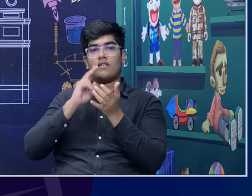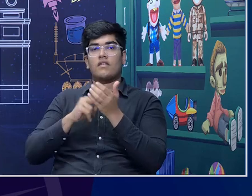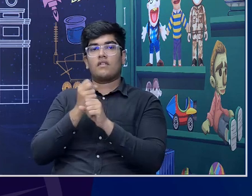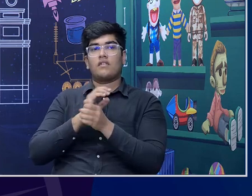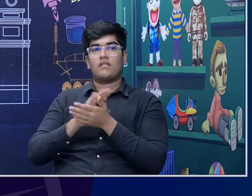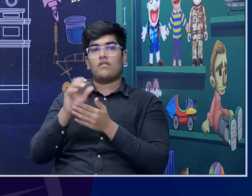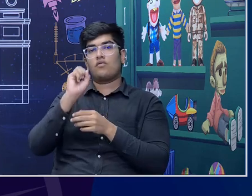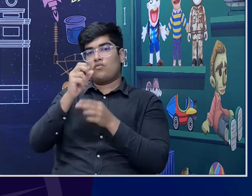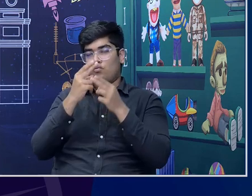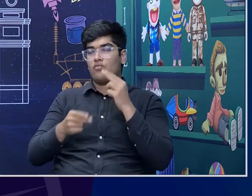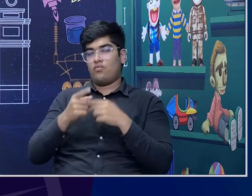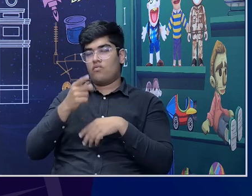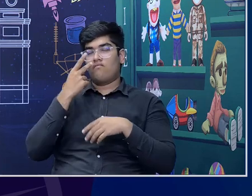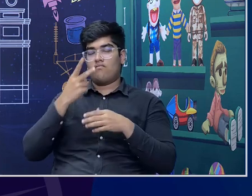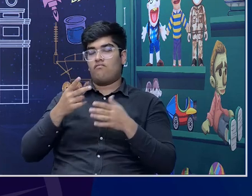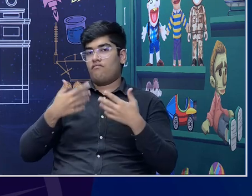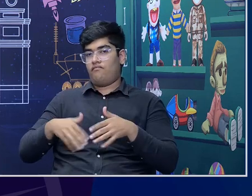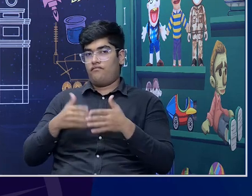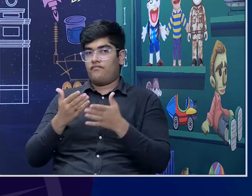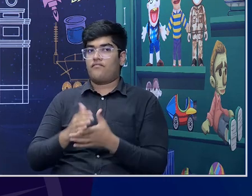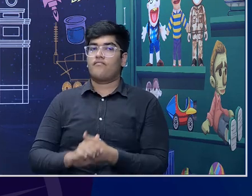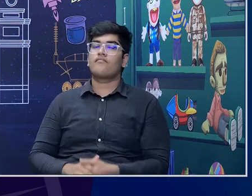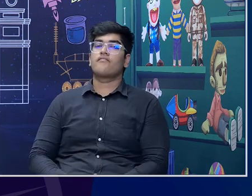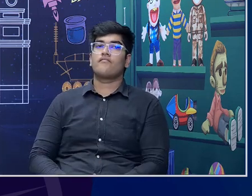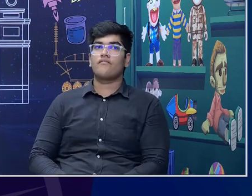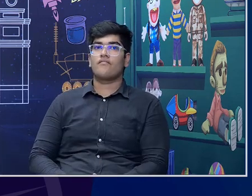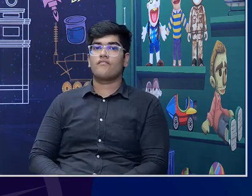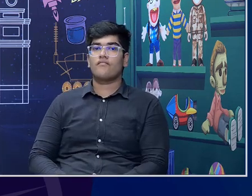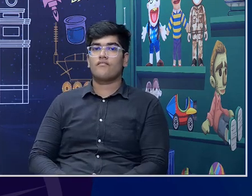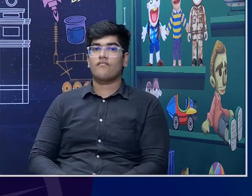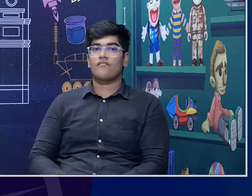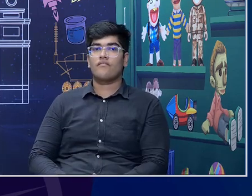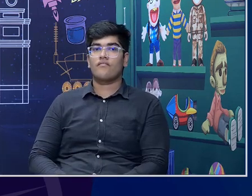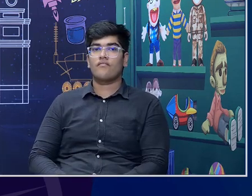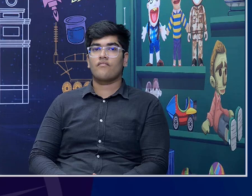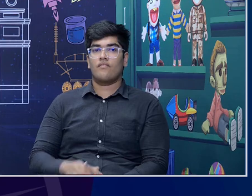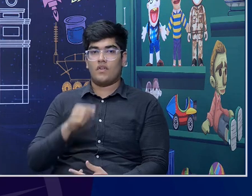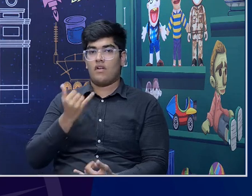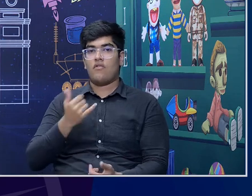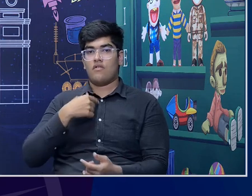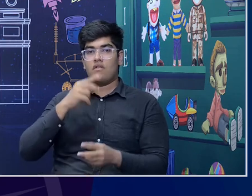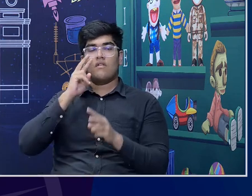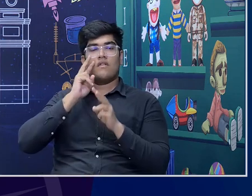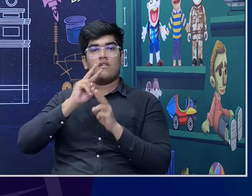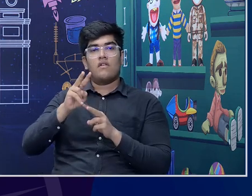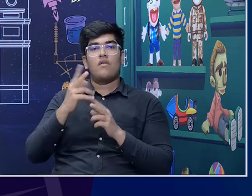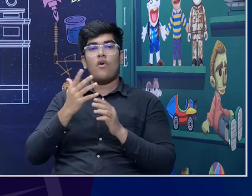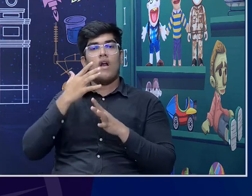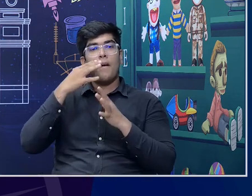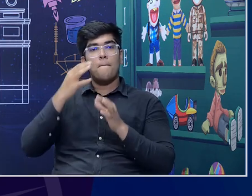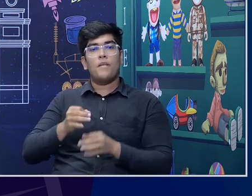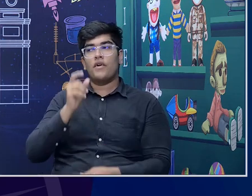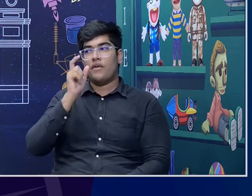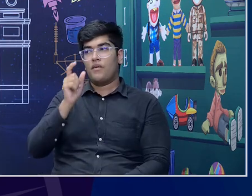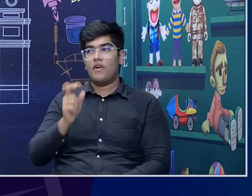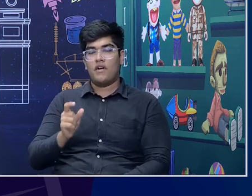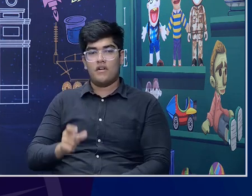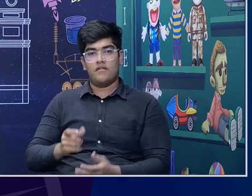वो परिश्रमी तो थे ही बहादूर भी बहुत है मैम, मैम अब हम अपने की वर्ड देख लेते हैं, मुखे शब्दों की तरफ बढ़ते हैं,